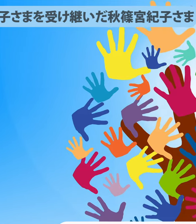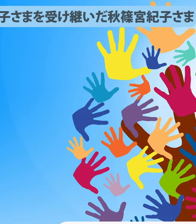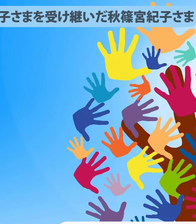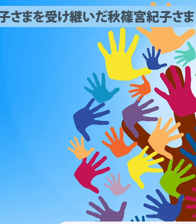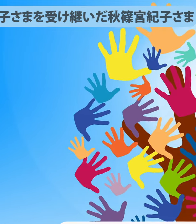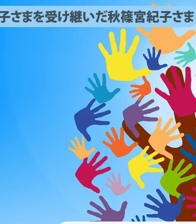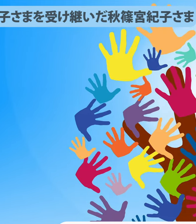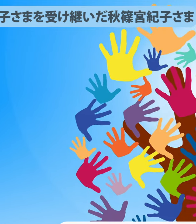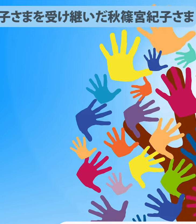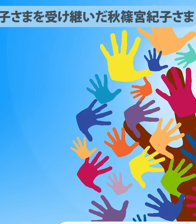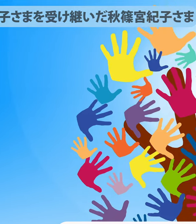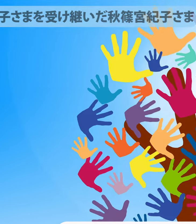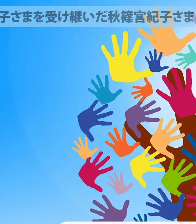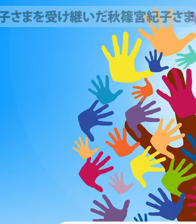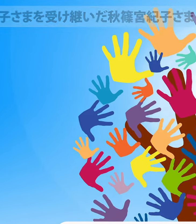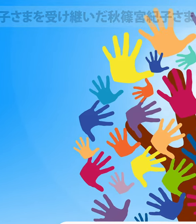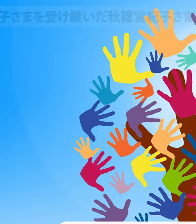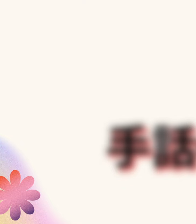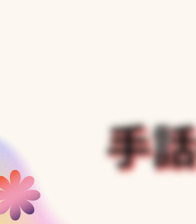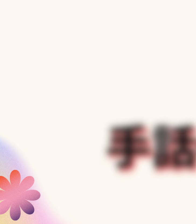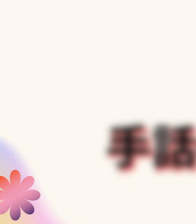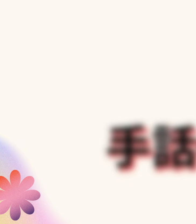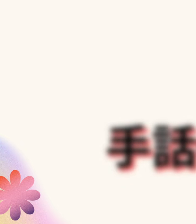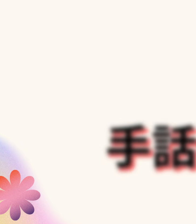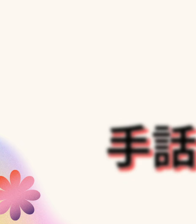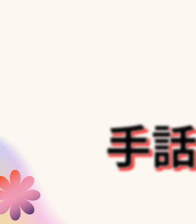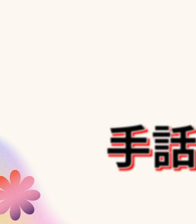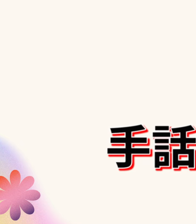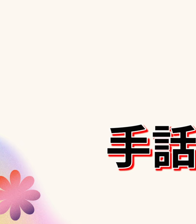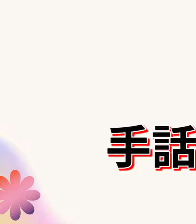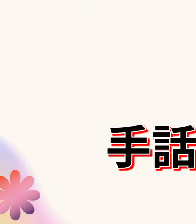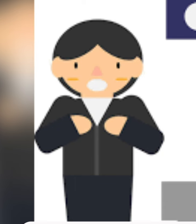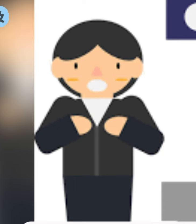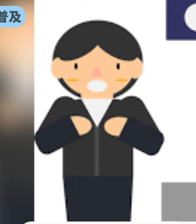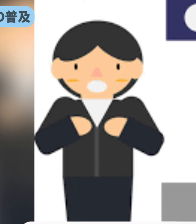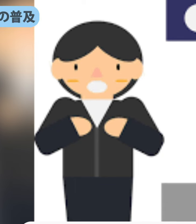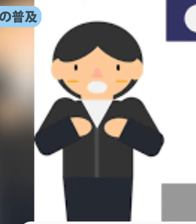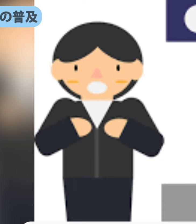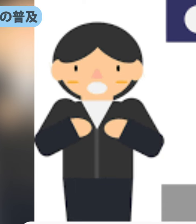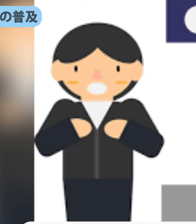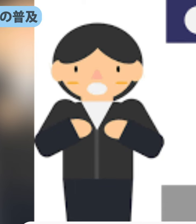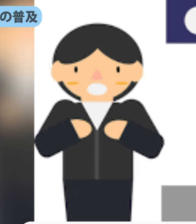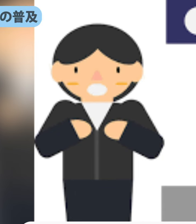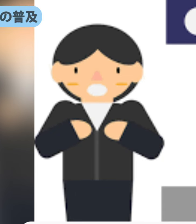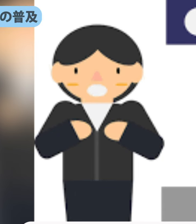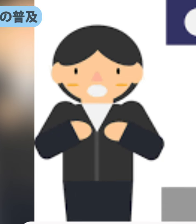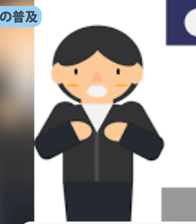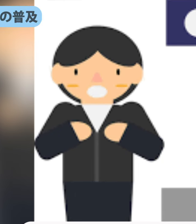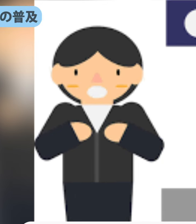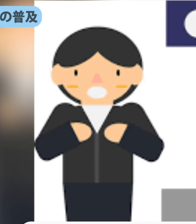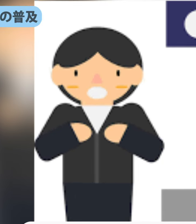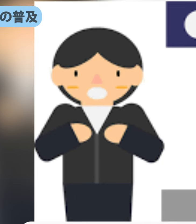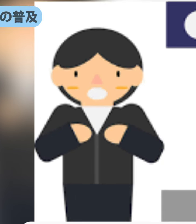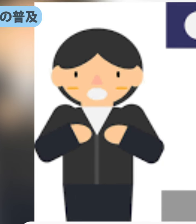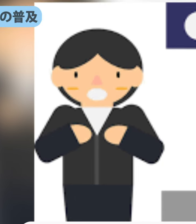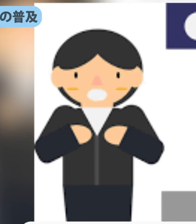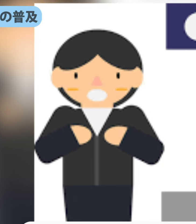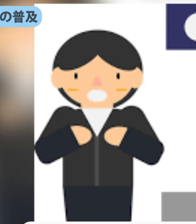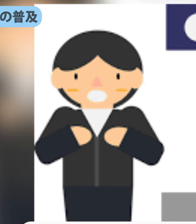っかり育んでいたのですね。手話の普及。現在は政見放送などで手話通訳がつくこと